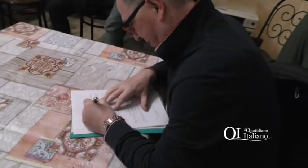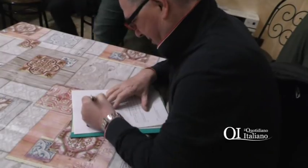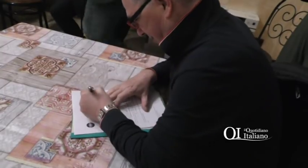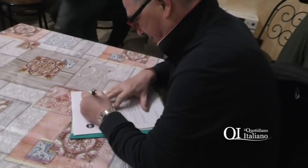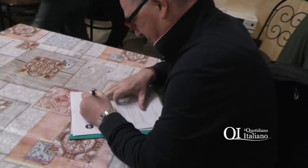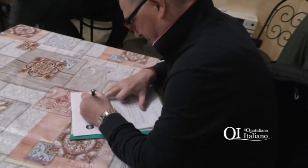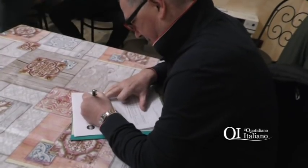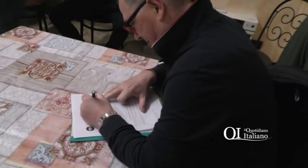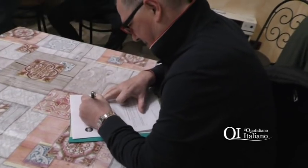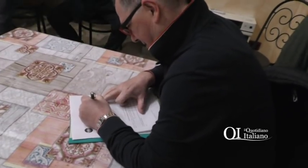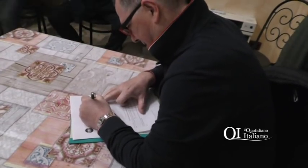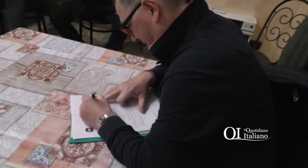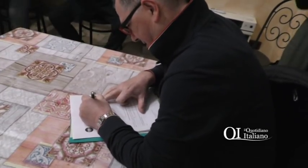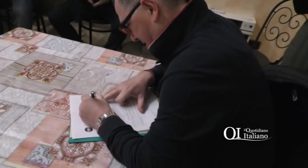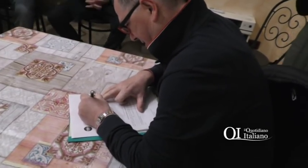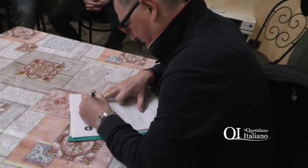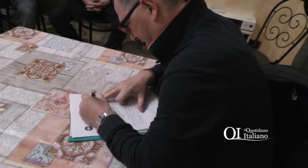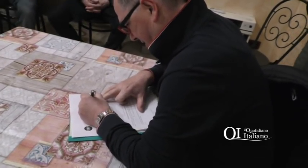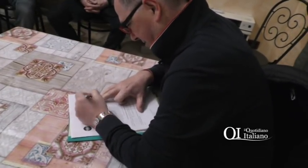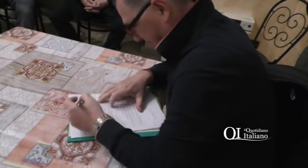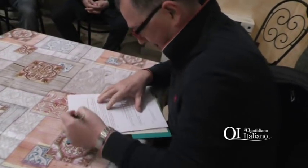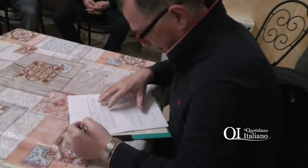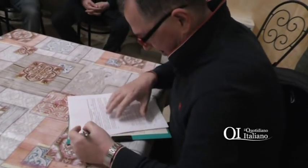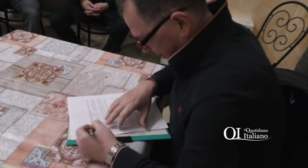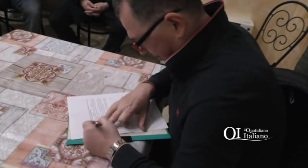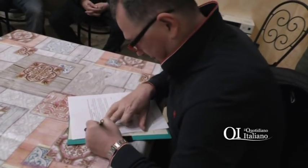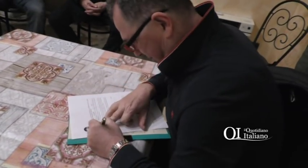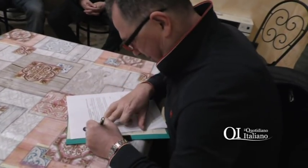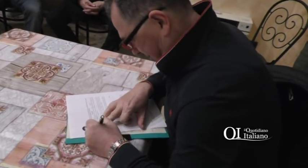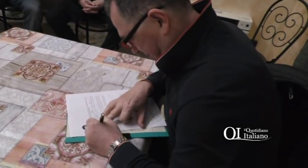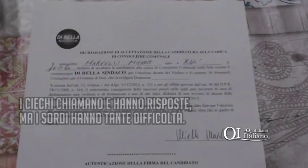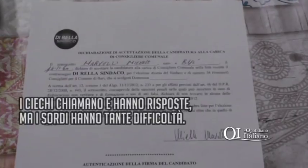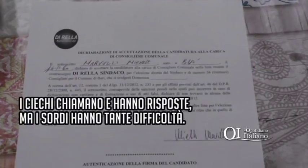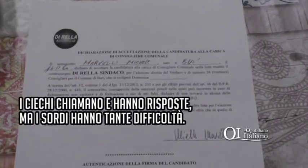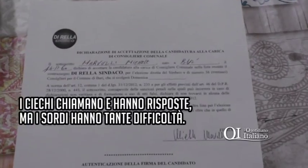Dobbiamo stare lì seduti per i prossimi 5 anni. C'è chi va,